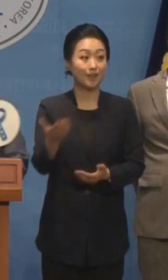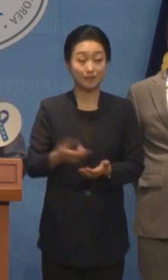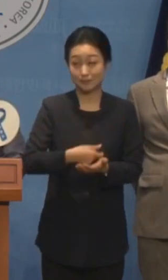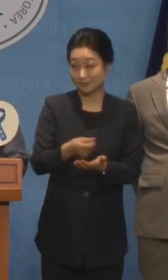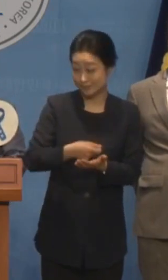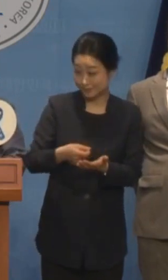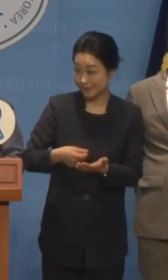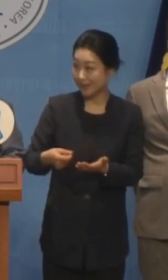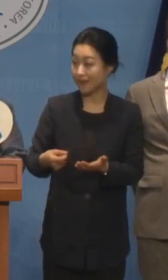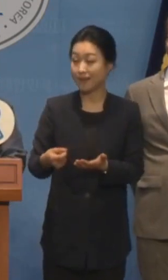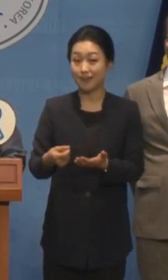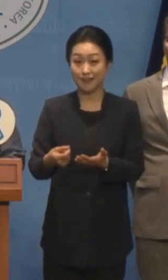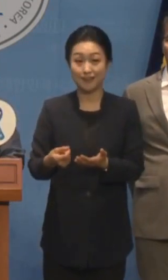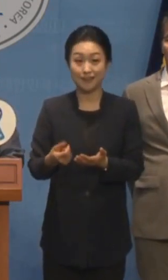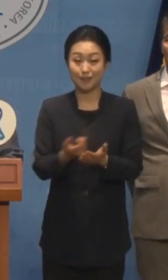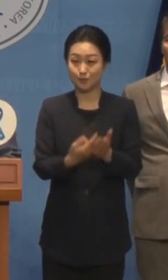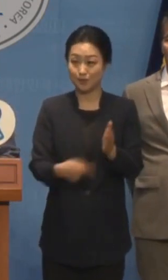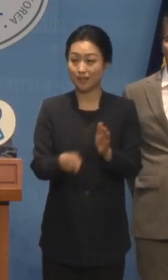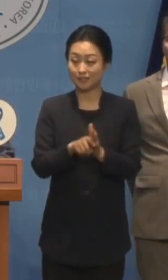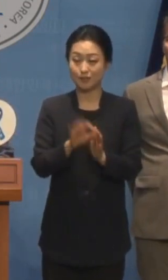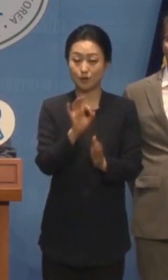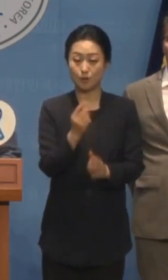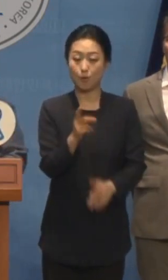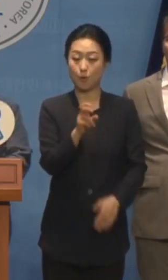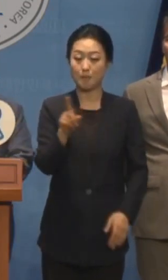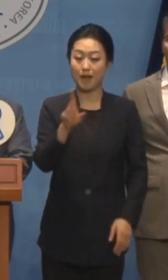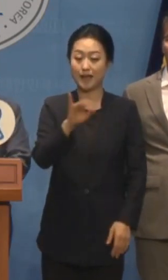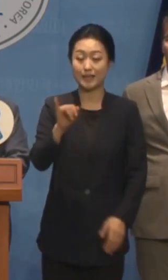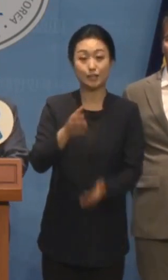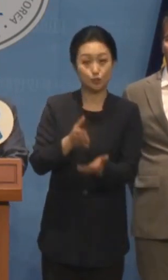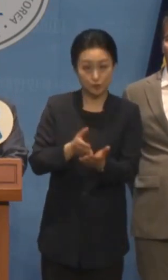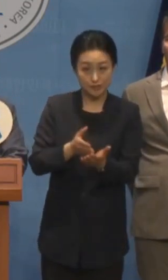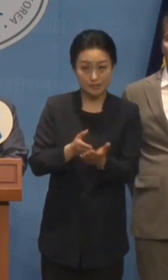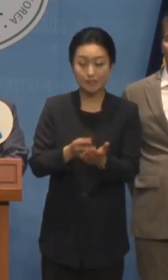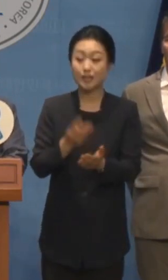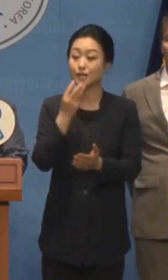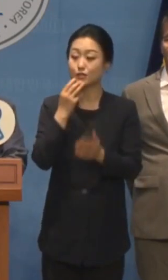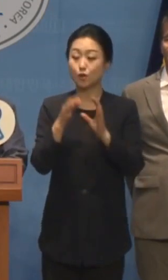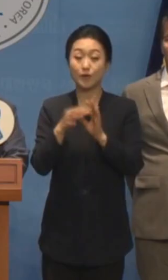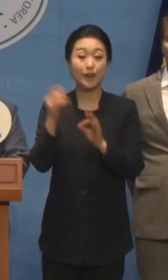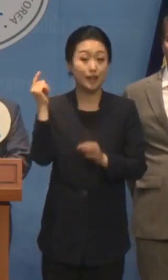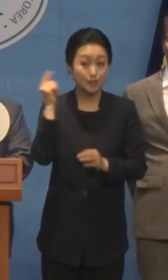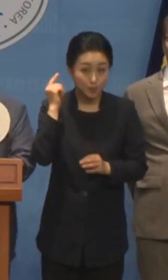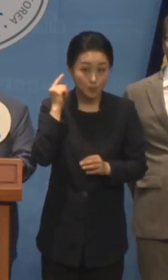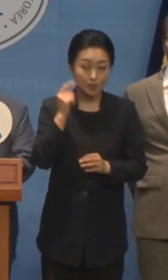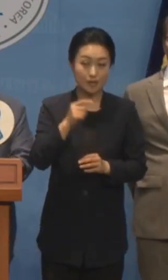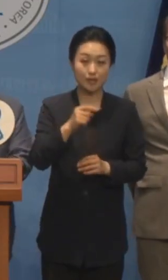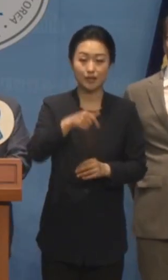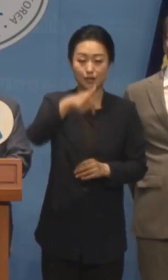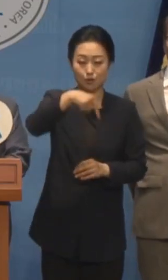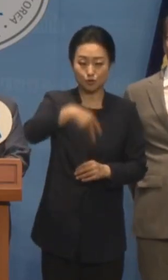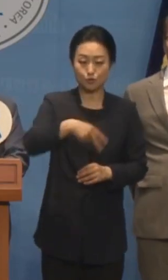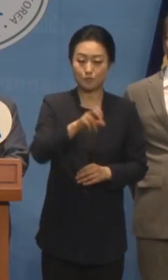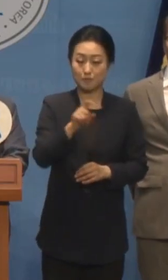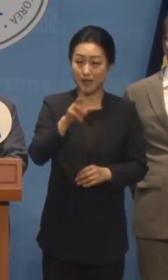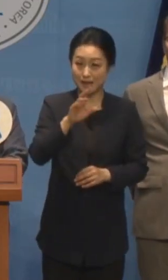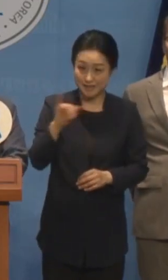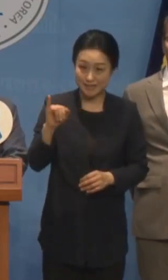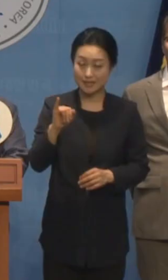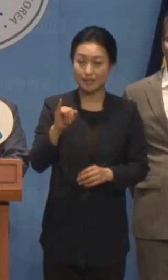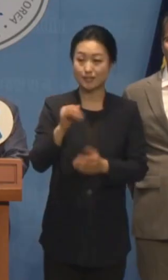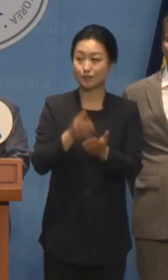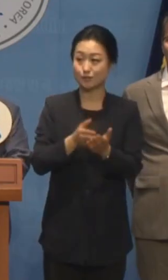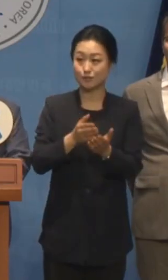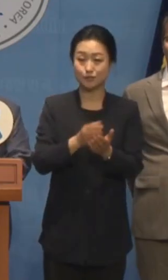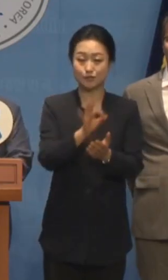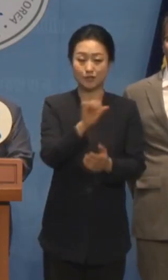취재에 보태서 우리 오마이뉴스 또 서울의 소리, 굿모닝 중청 뉴스버스, 안진걸 TV 등에서도